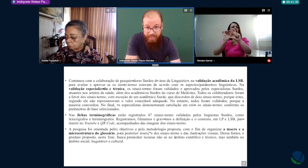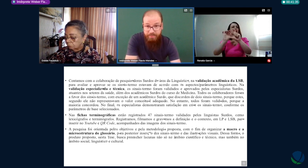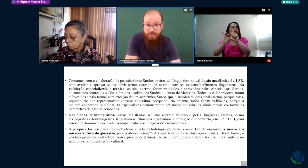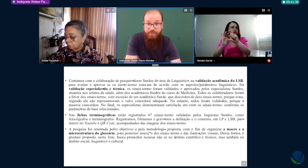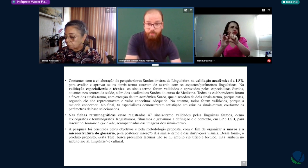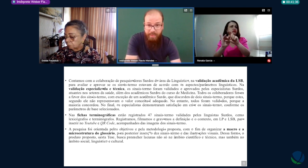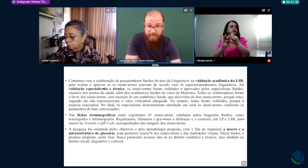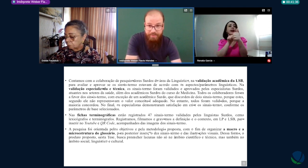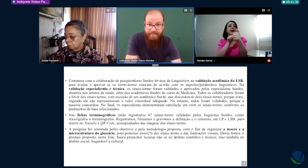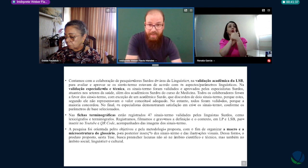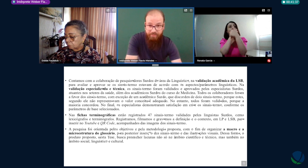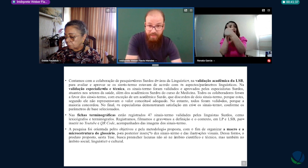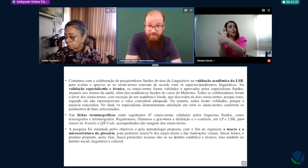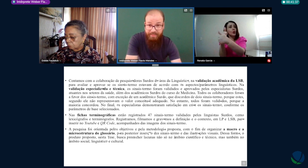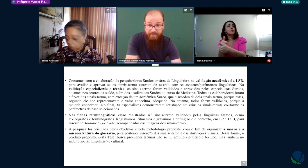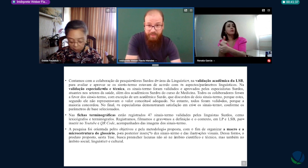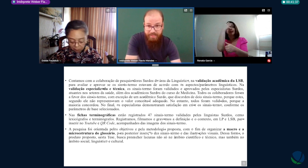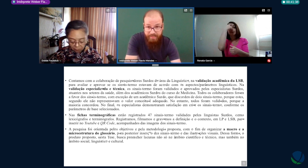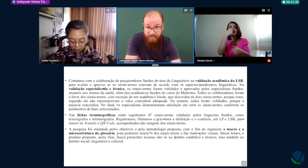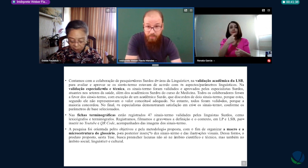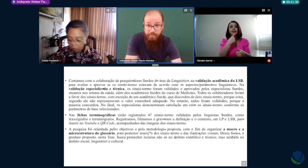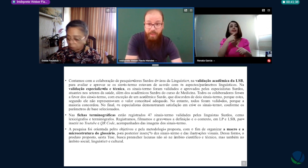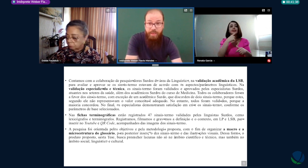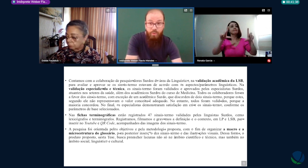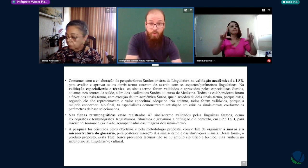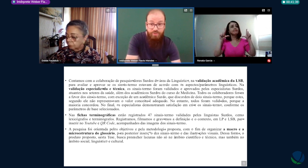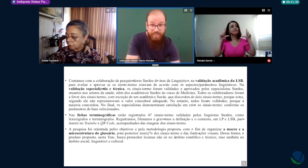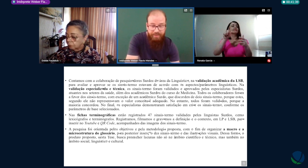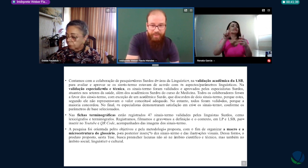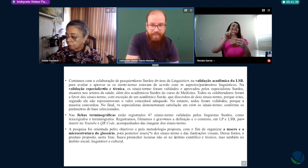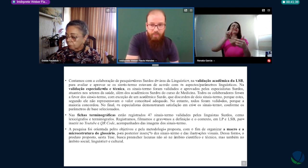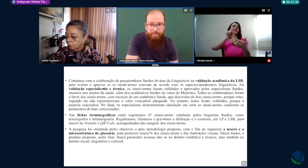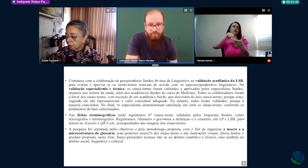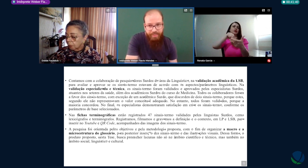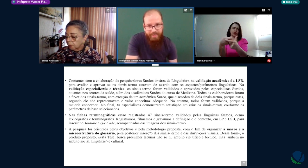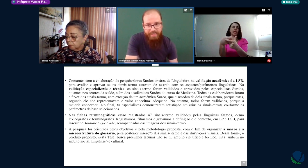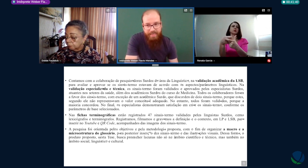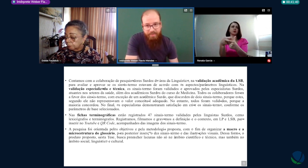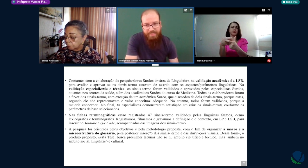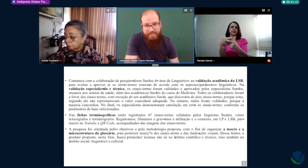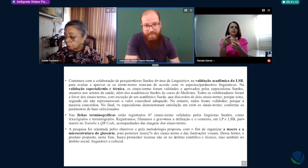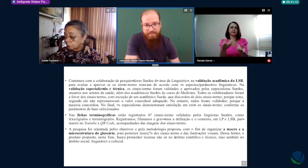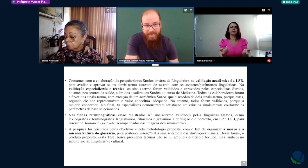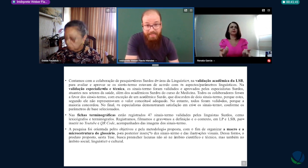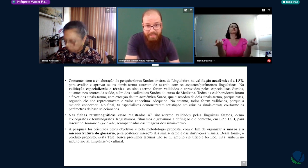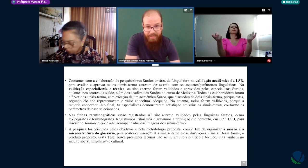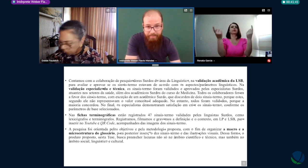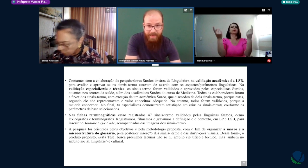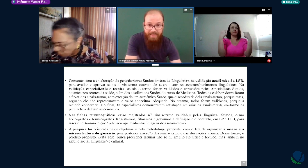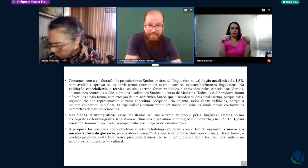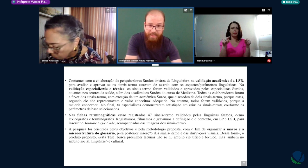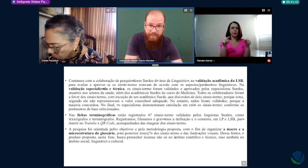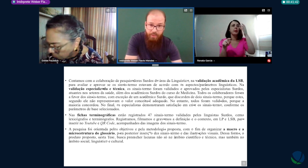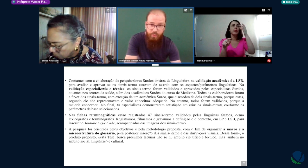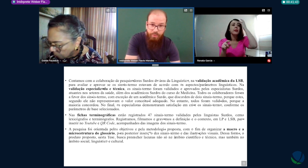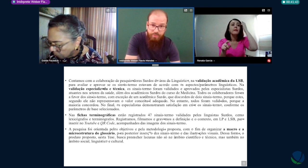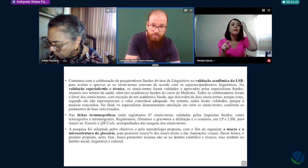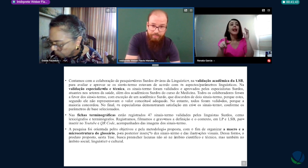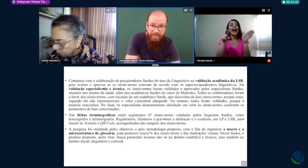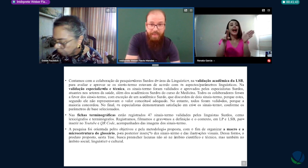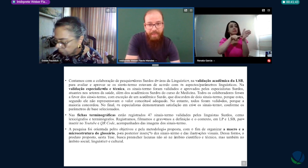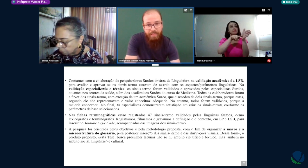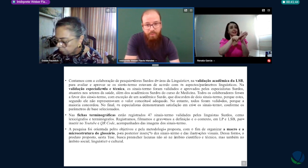Nós registramos, filmamos e gravamos a definição e o conceito em língua portuguesa e língua de sinais brasileira para inserir